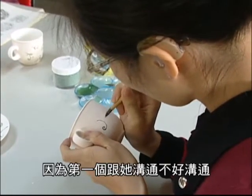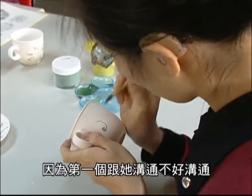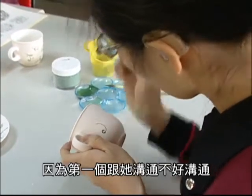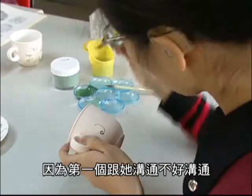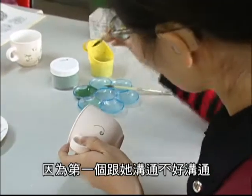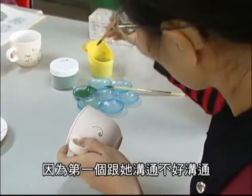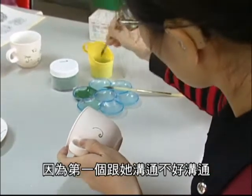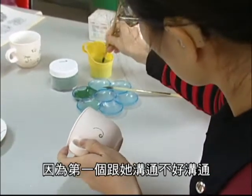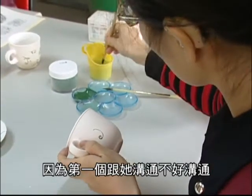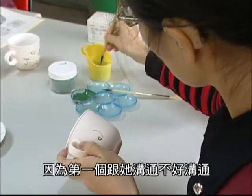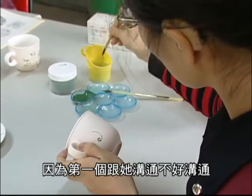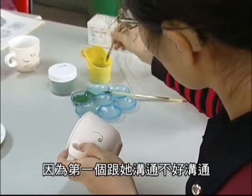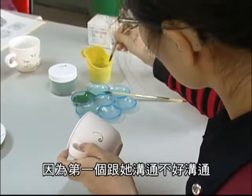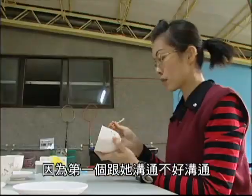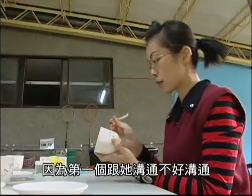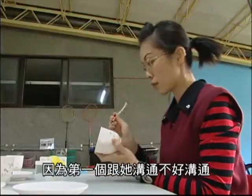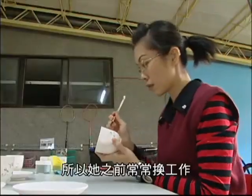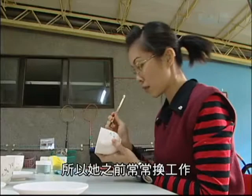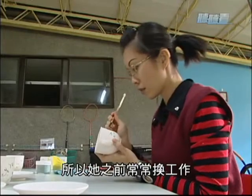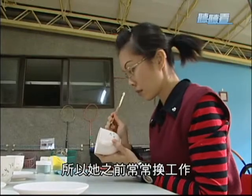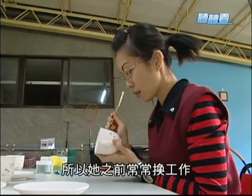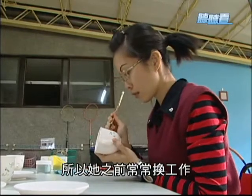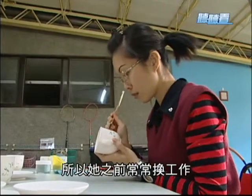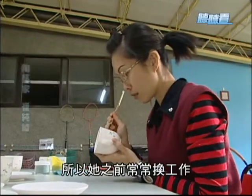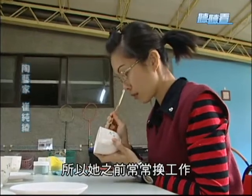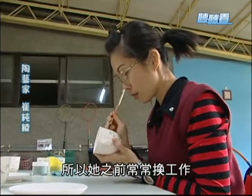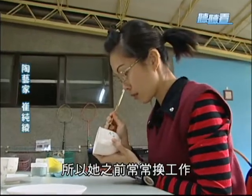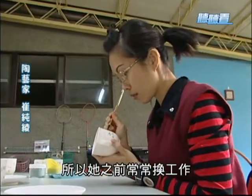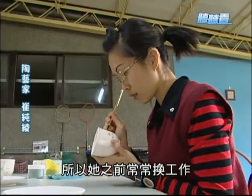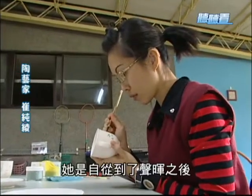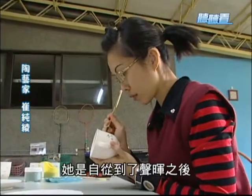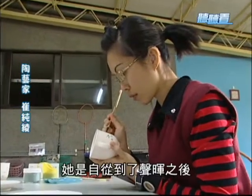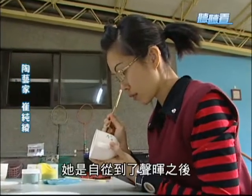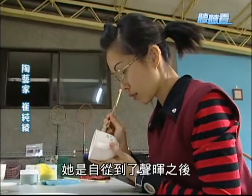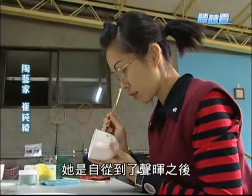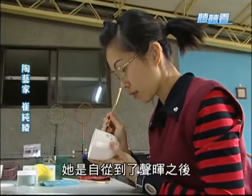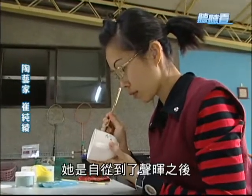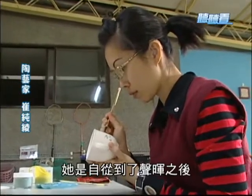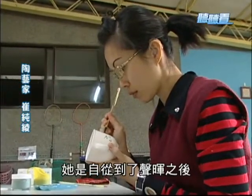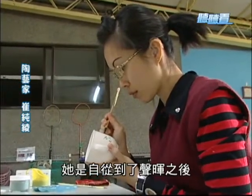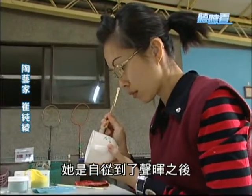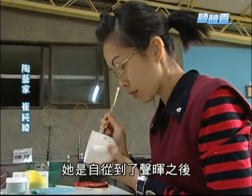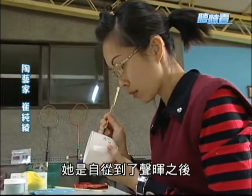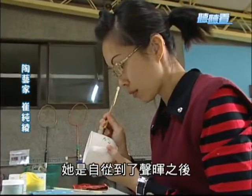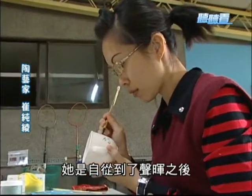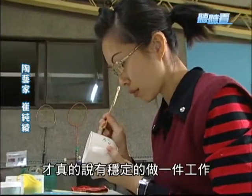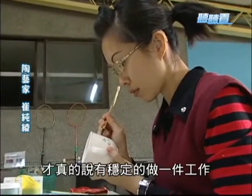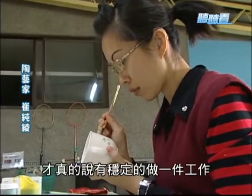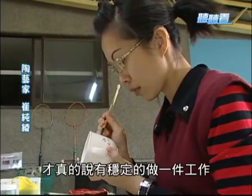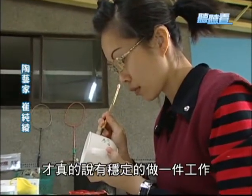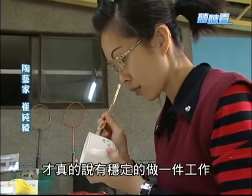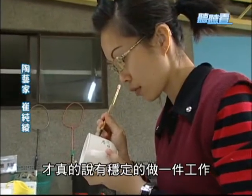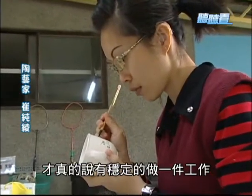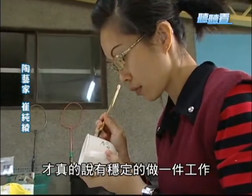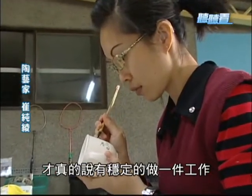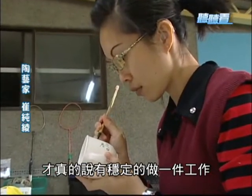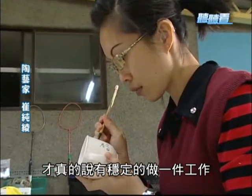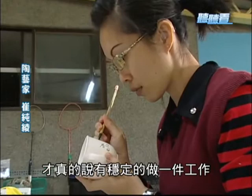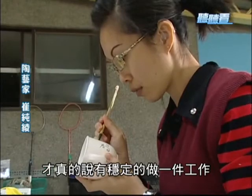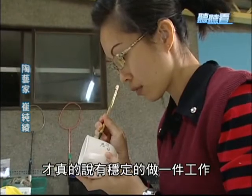跟他沟通不好沟通，所以他之前常常换工作啊。他是自从到了生会之后，才真的说有稳定的做一件工作，做